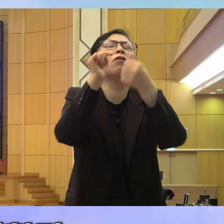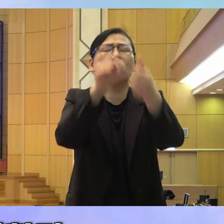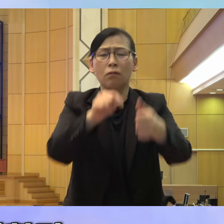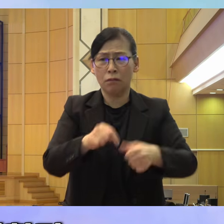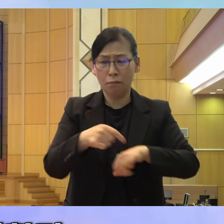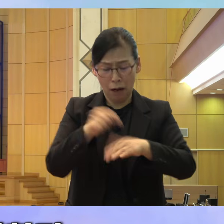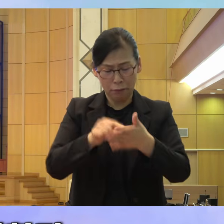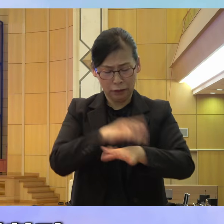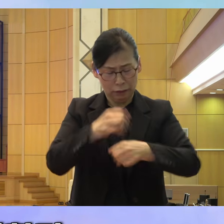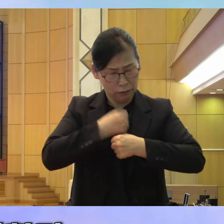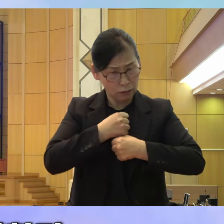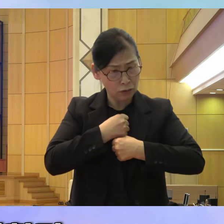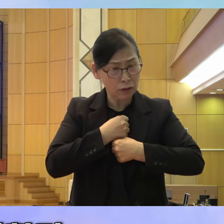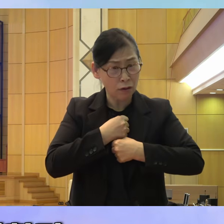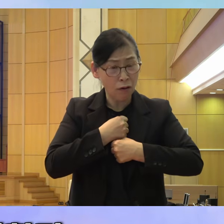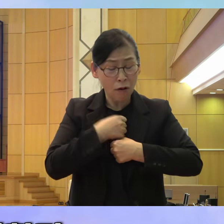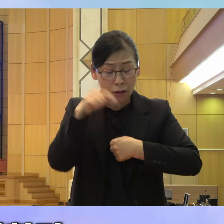지켜라.